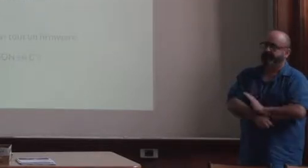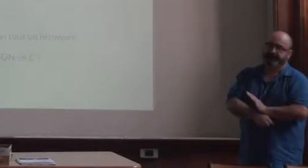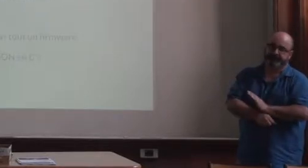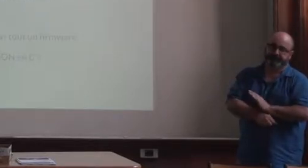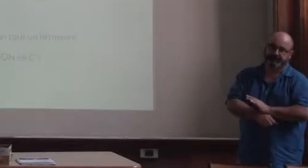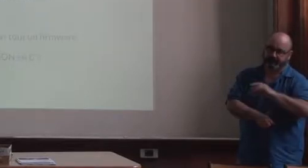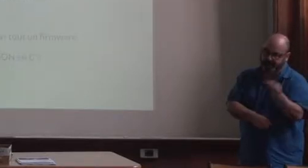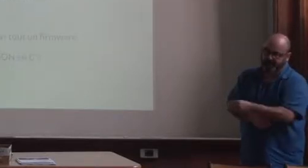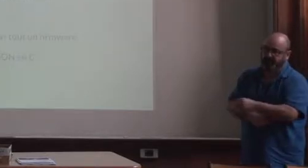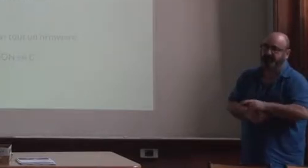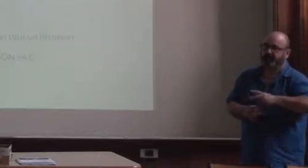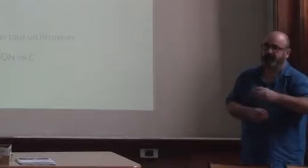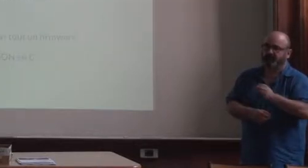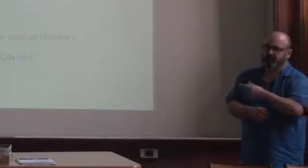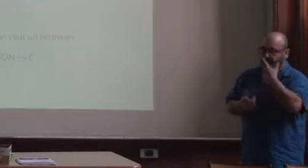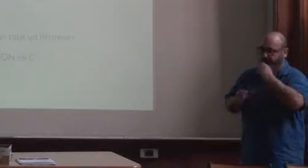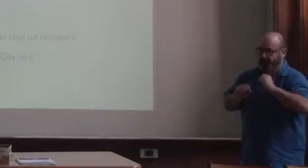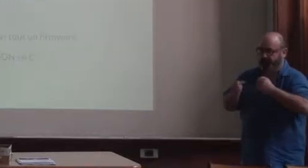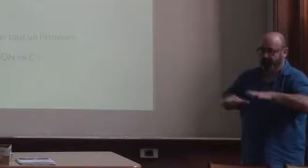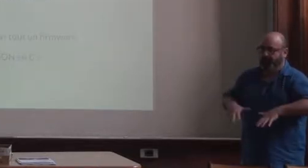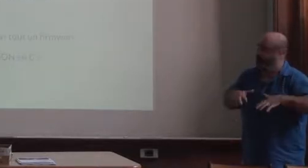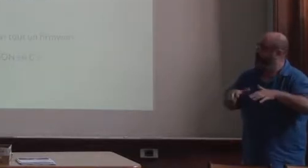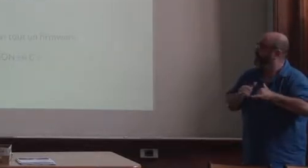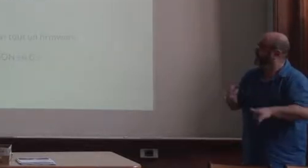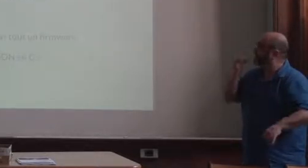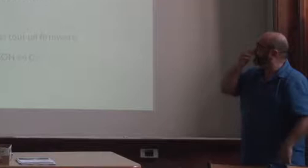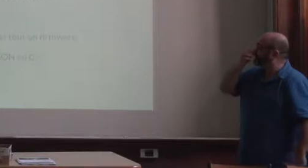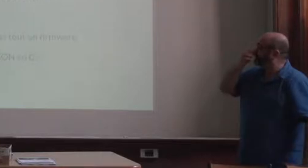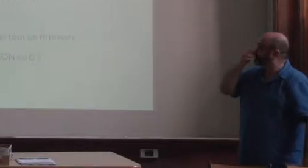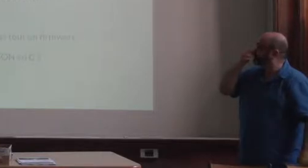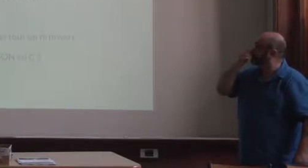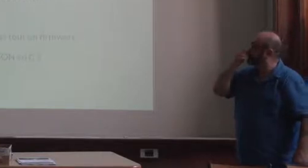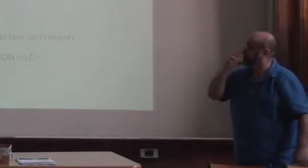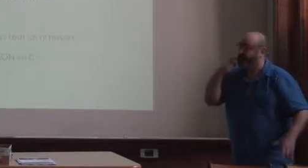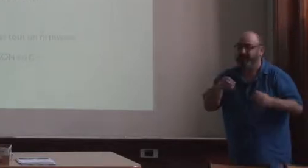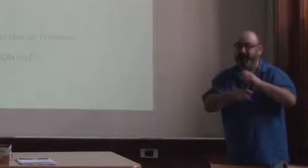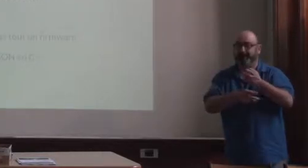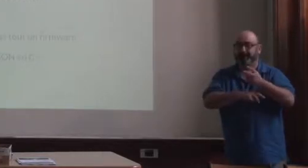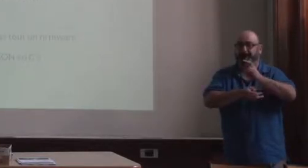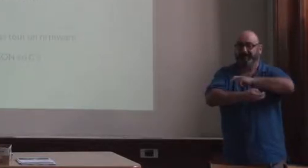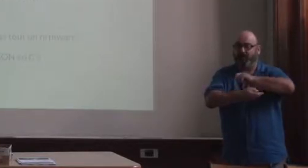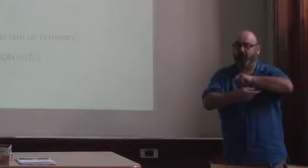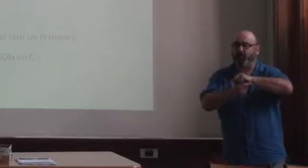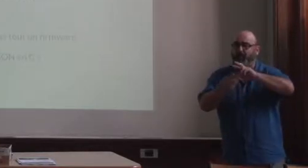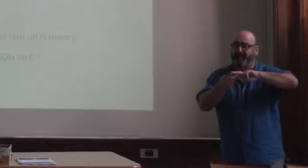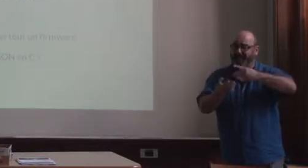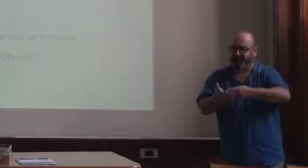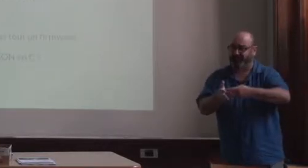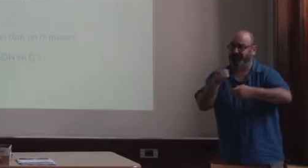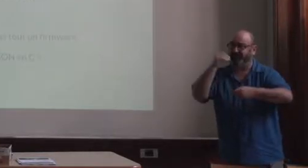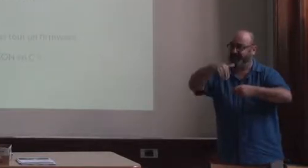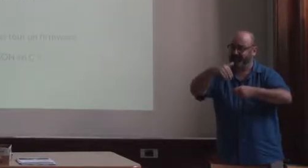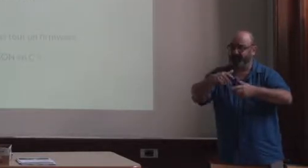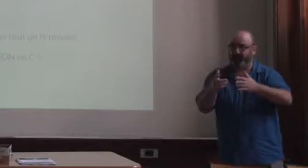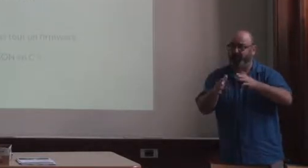voir ce que ça donne, c'est assez frustrant. Après, ce qui est chouette, c'est qu'avec Python, ben, comme c'est interprété, on a un shell qui tourne directement